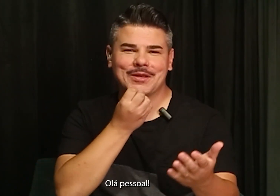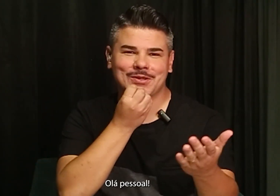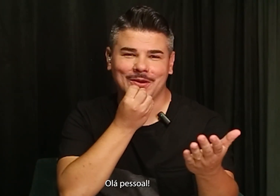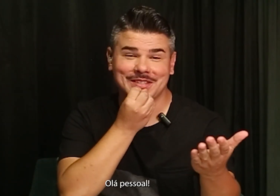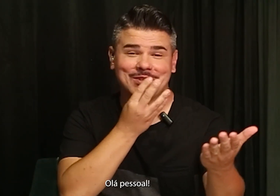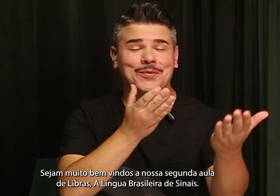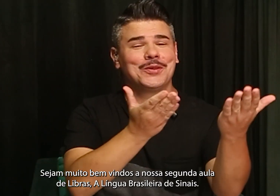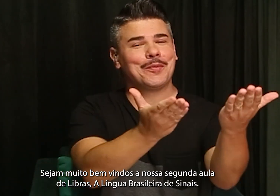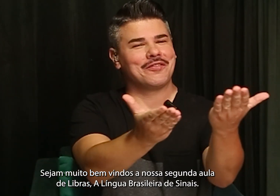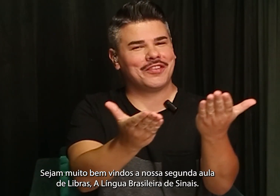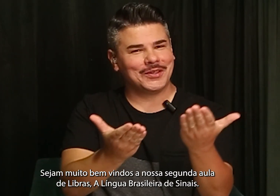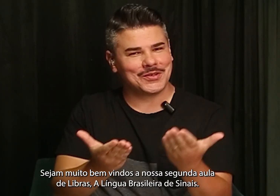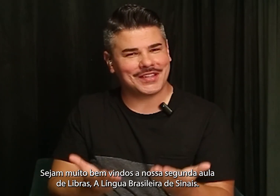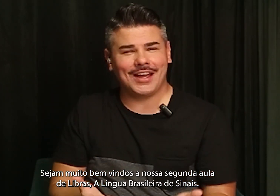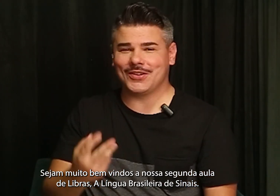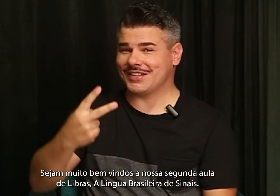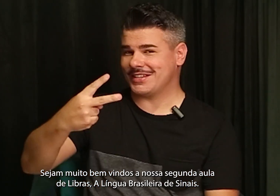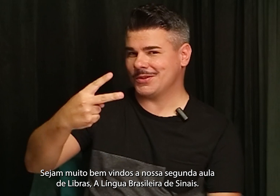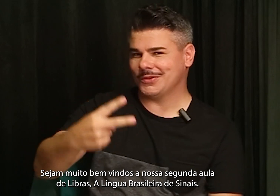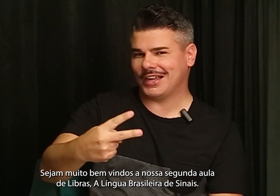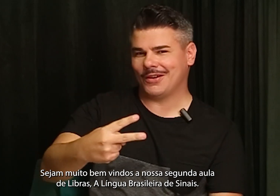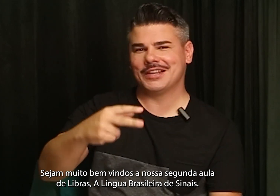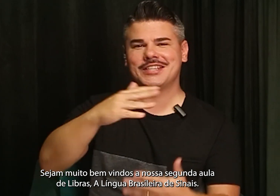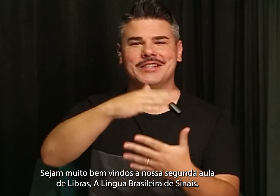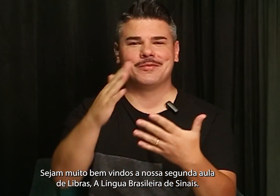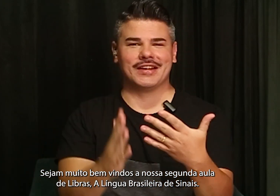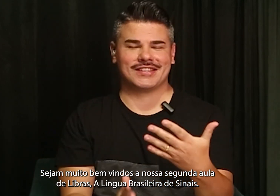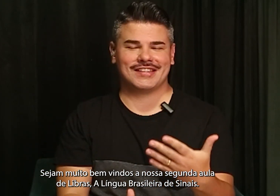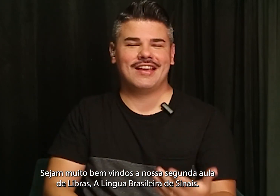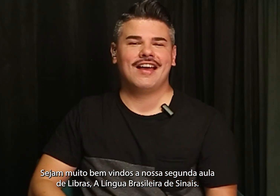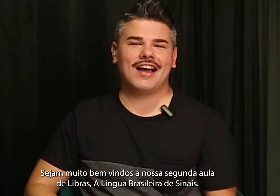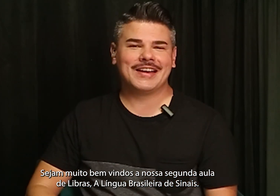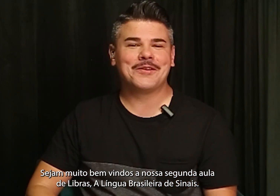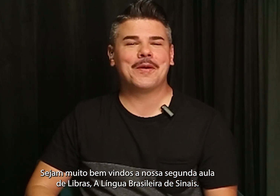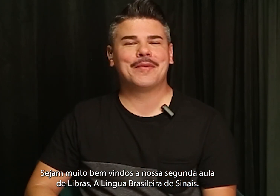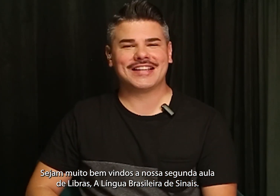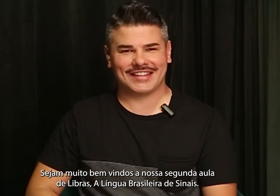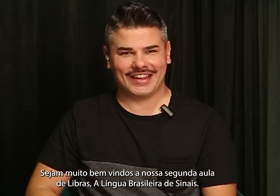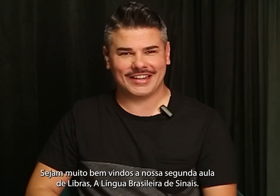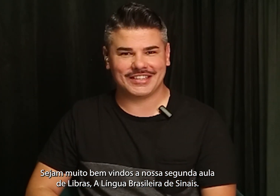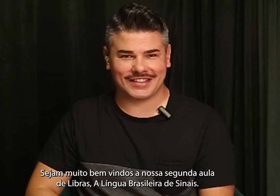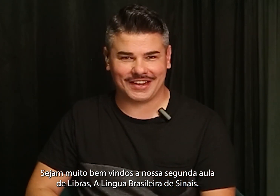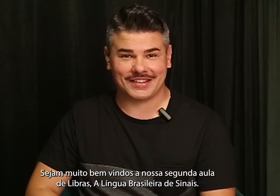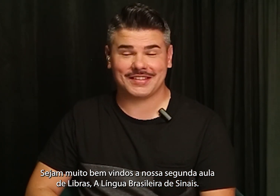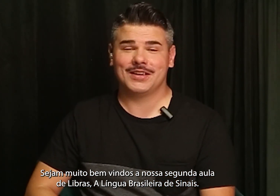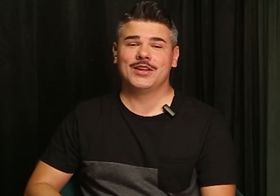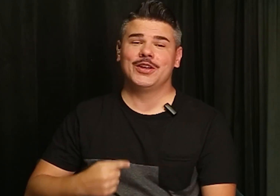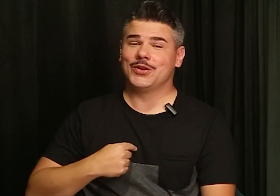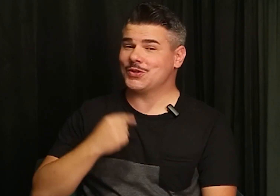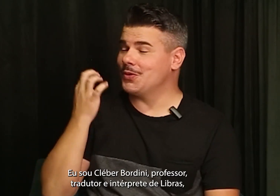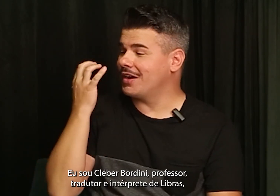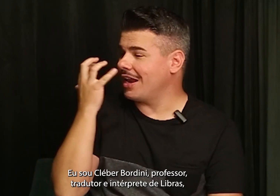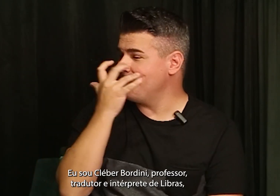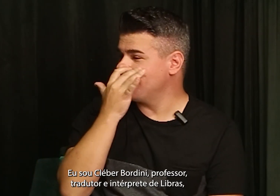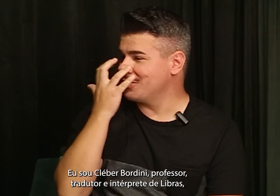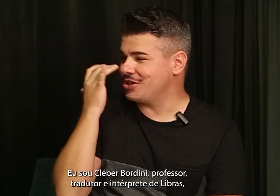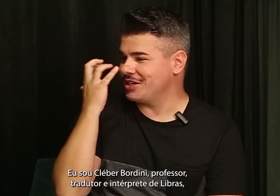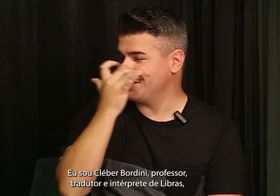Olá pessoal, sejam muito bem-vindos à nossa segunda aula de Libras, a língua brasileira de sinais. Eu sou Kleber